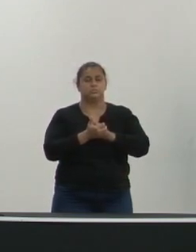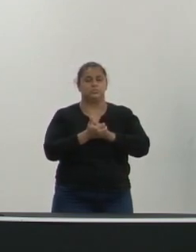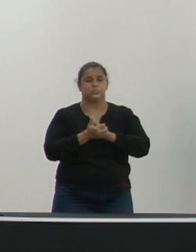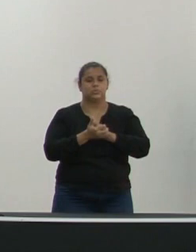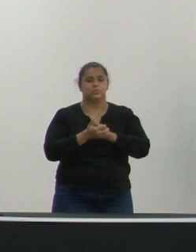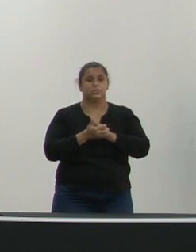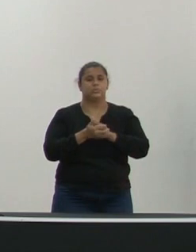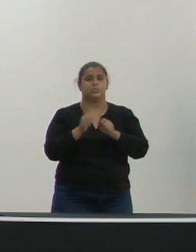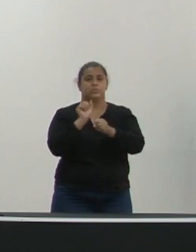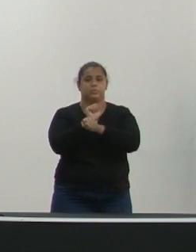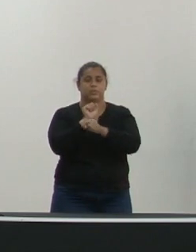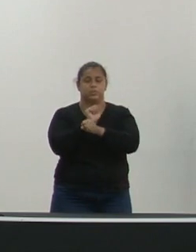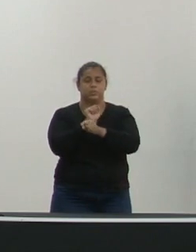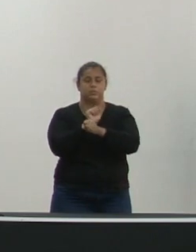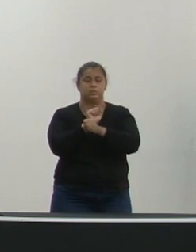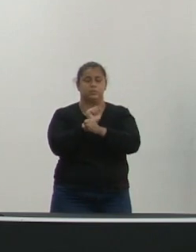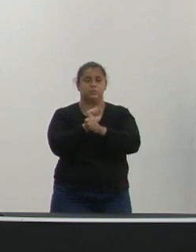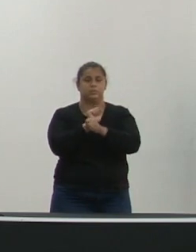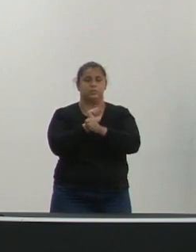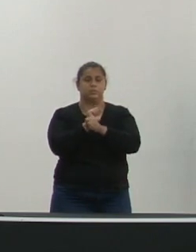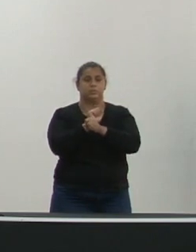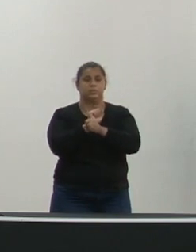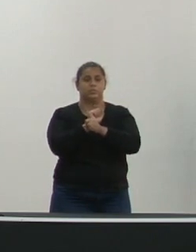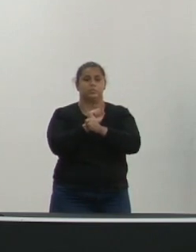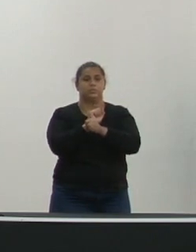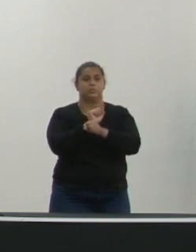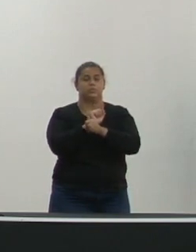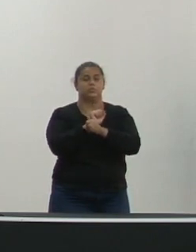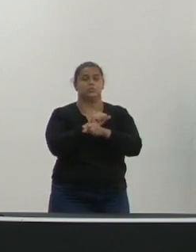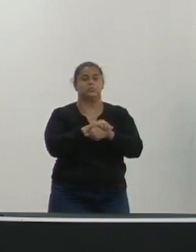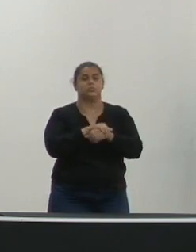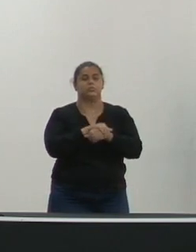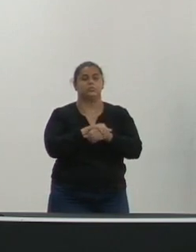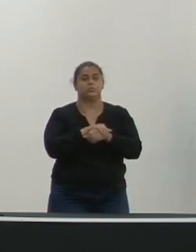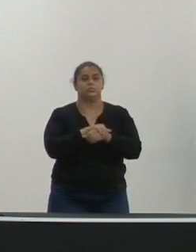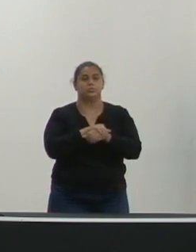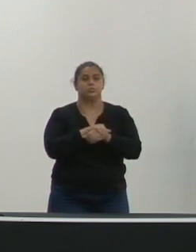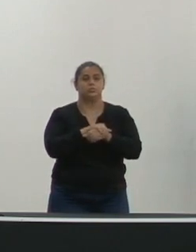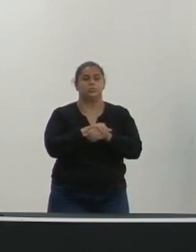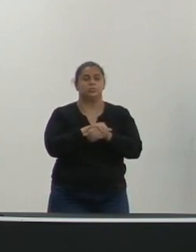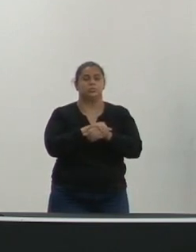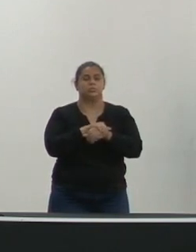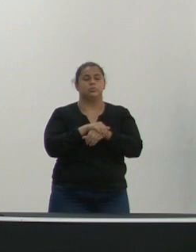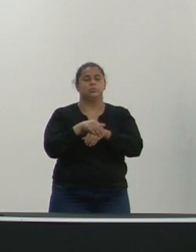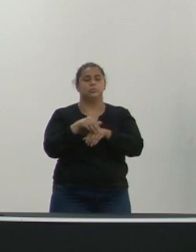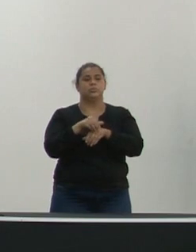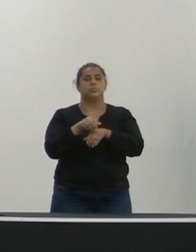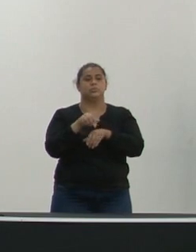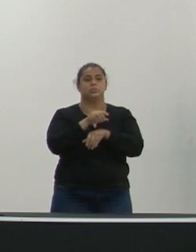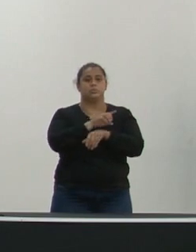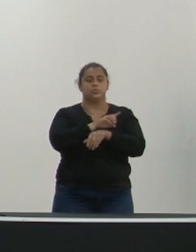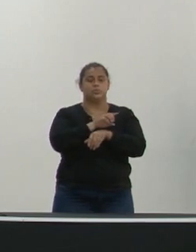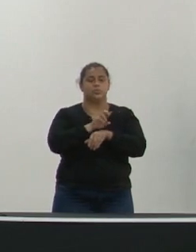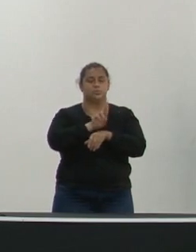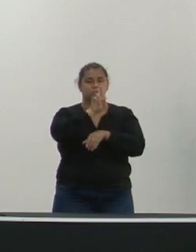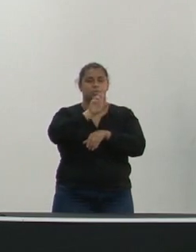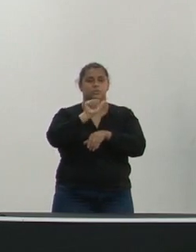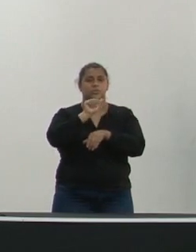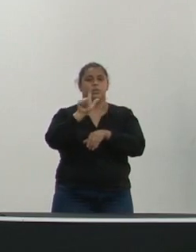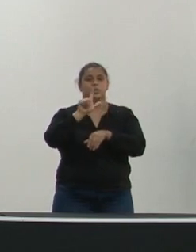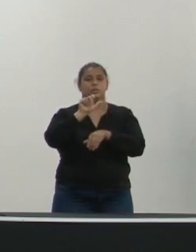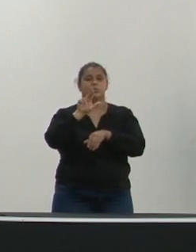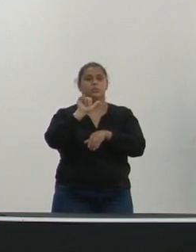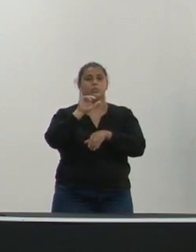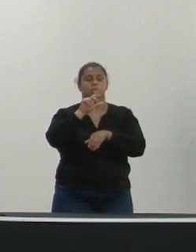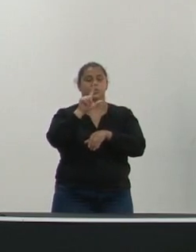estamos aguardando a presença do ex-prefeito Dr. Aloysio e à tarde teremos mais